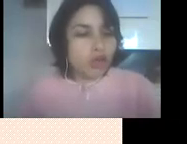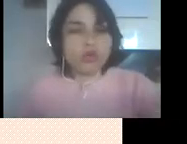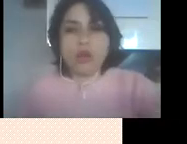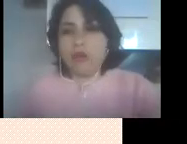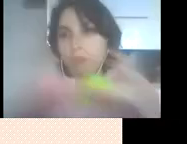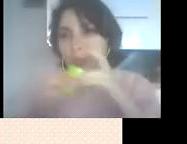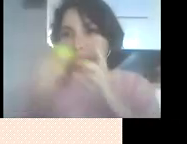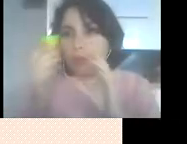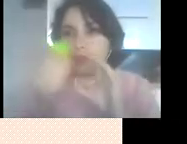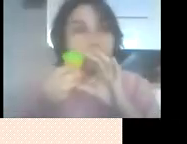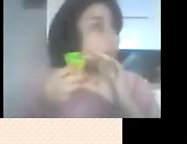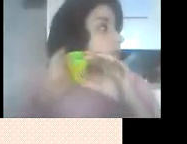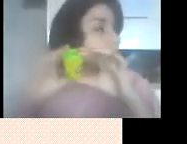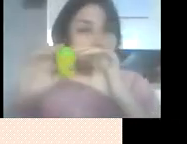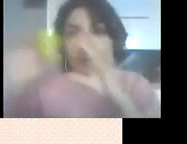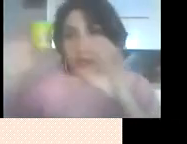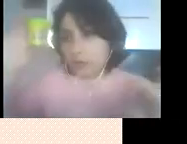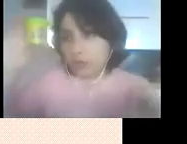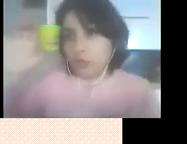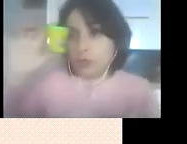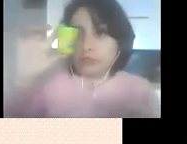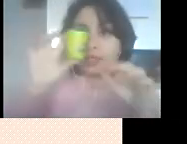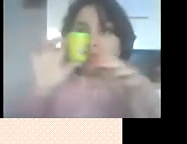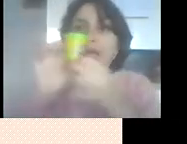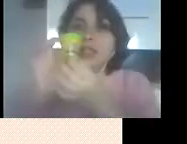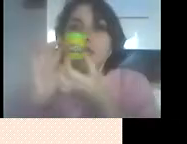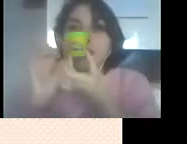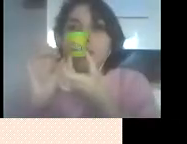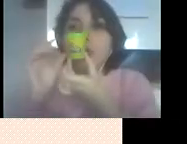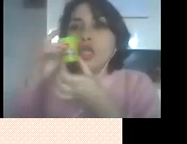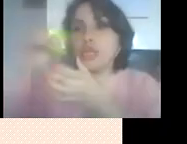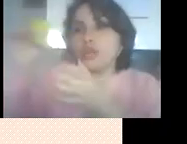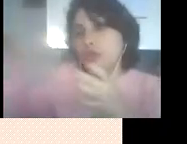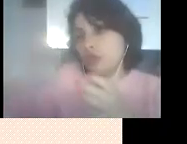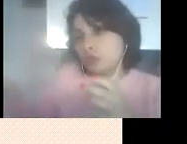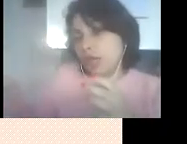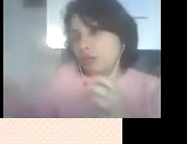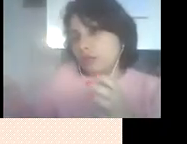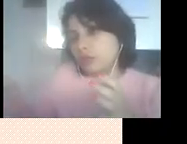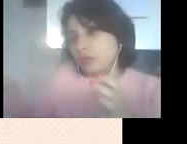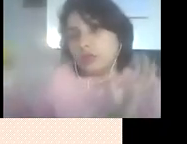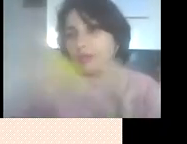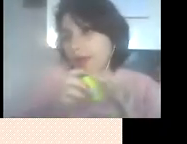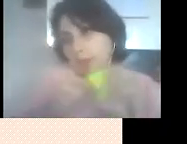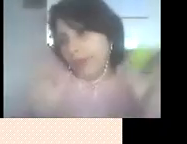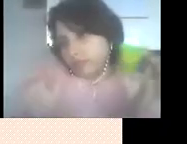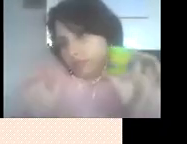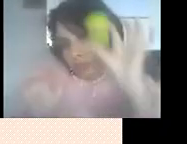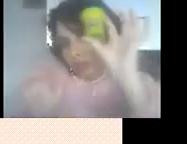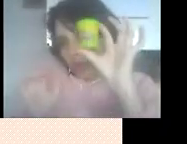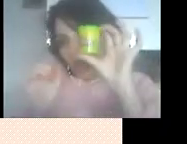los tiro al suelo, como por ejemplo, esto lo tomo, que es de plasticina, ¿cierto? Y yo lo tiro al suelo, no se va a